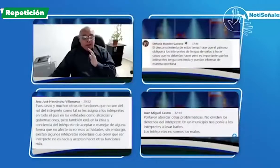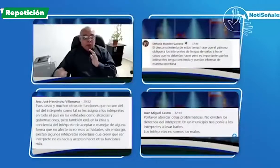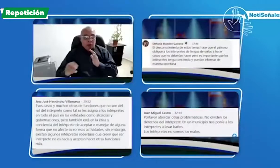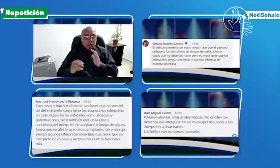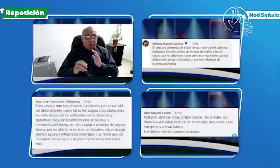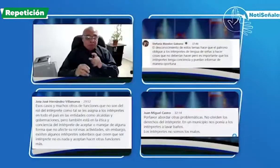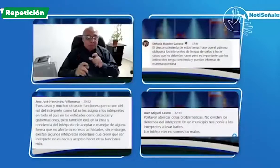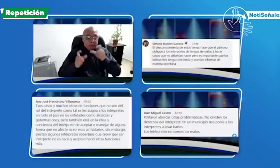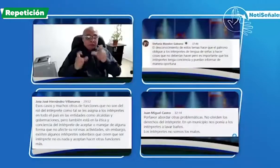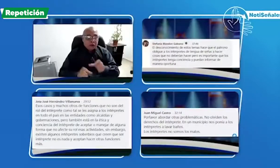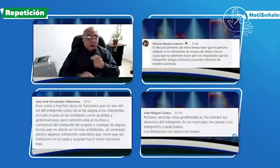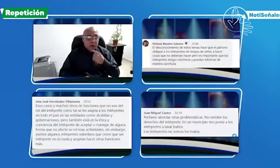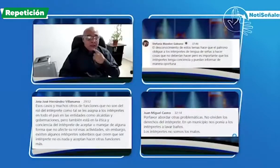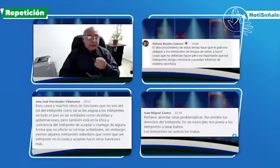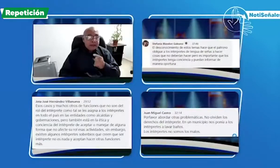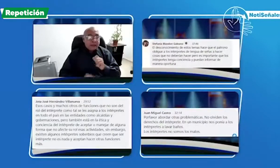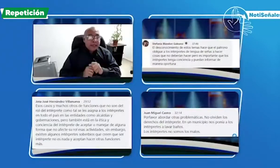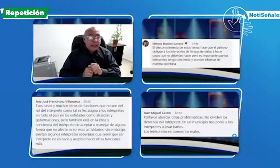Por ejemplo